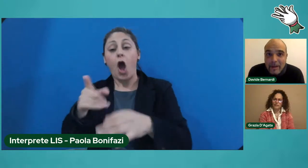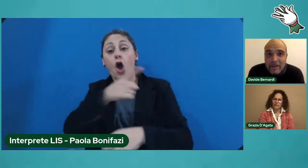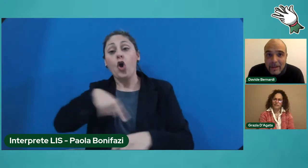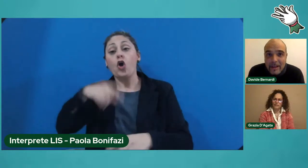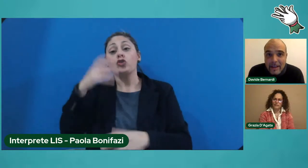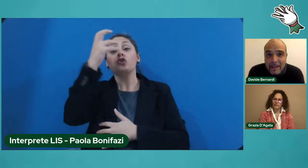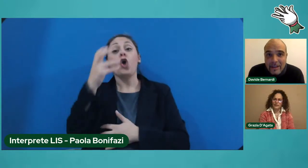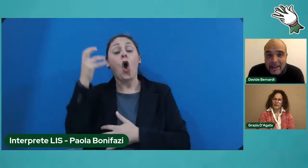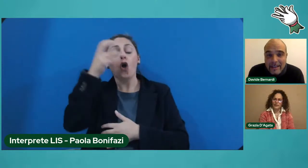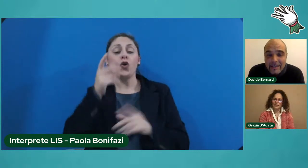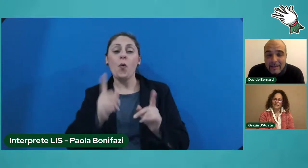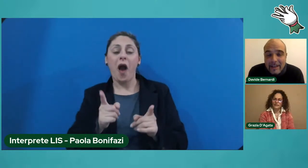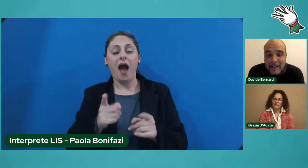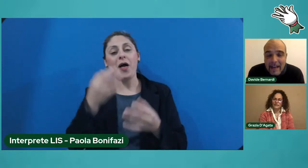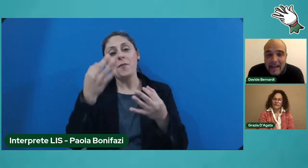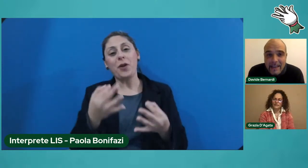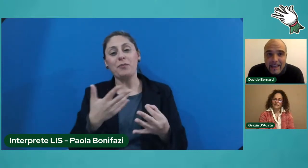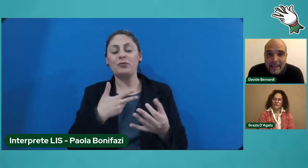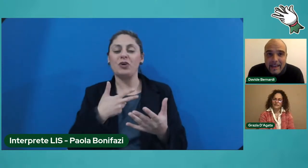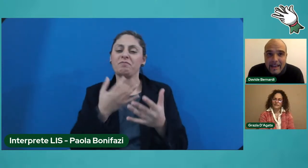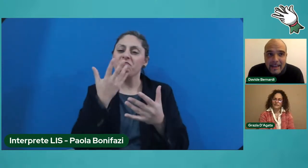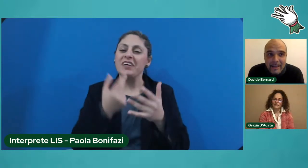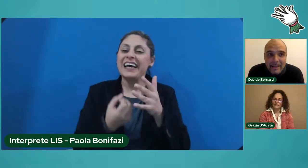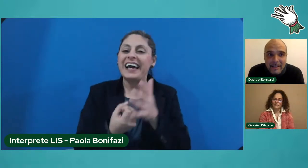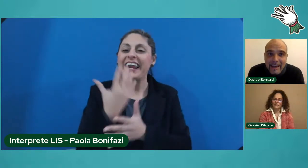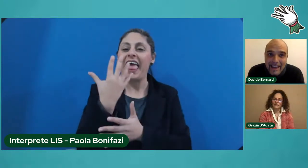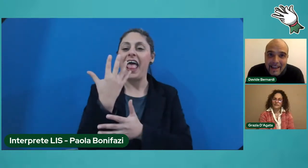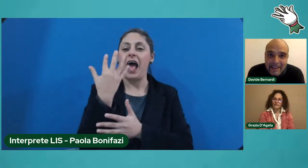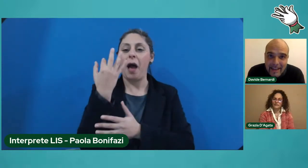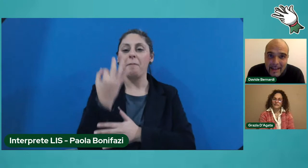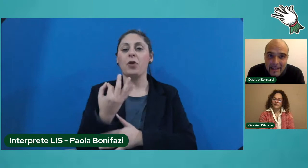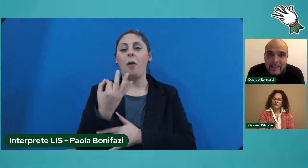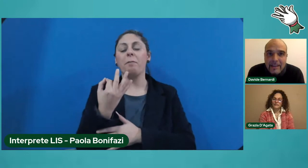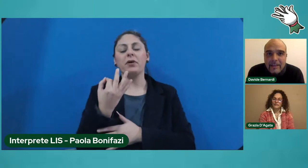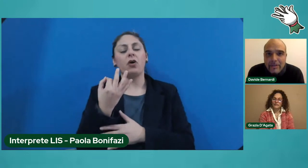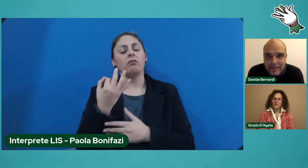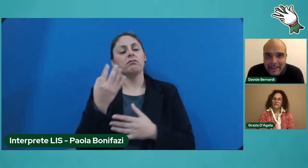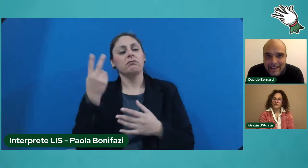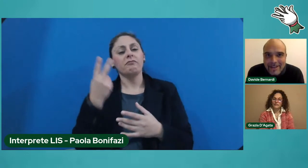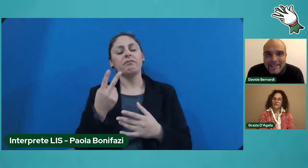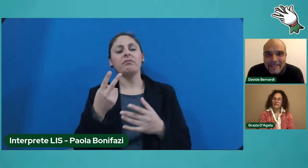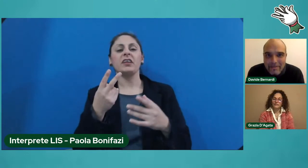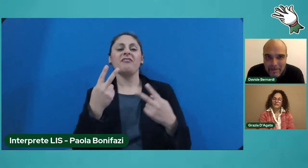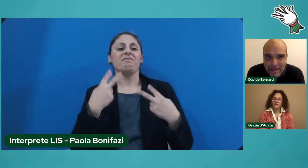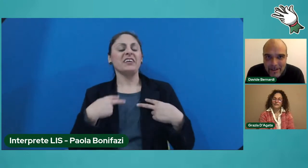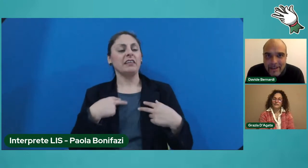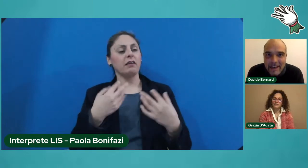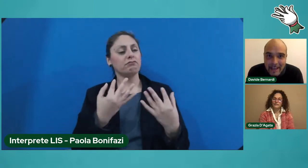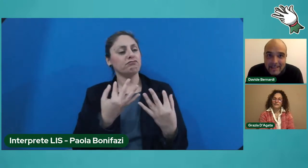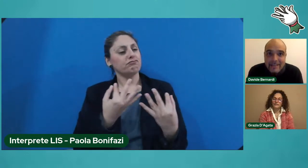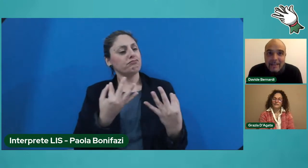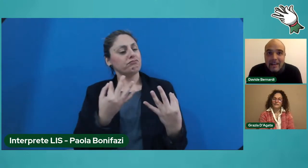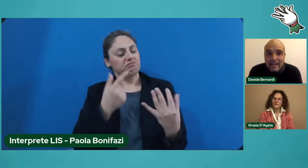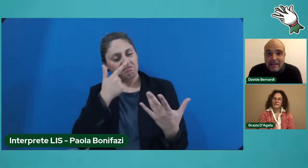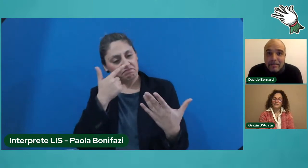quello di, cioè, di creare delle realtà dignitose, accessibili, dove i ragazzi,